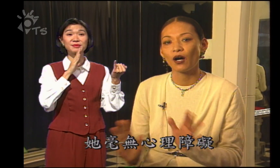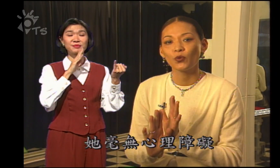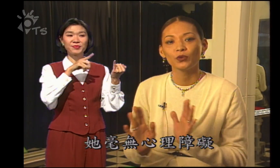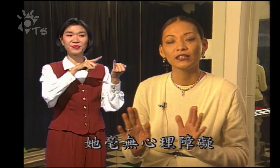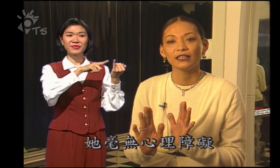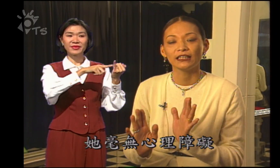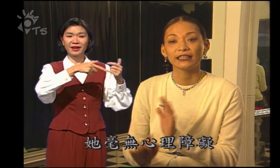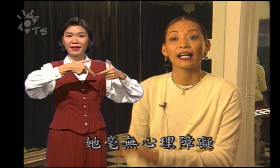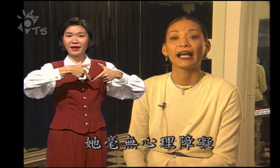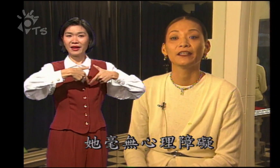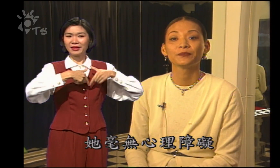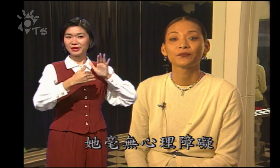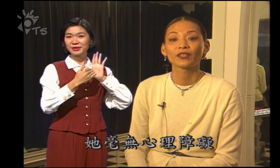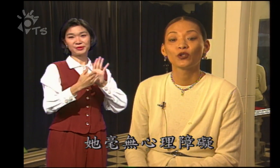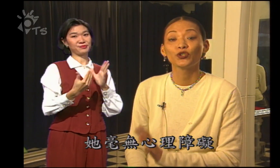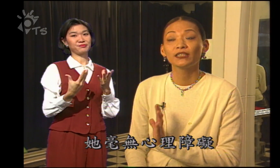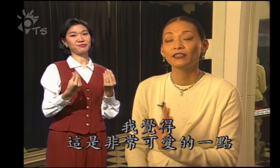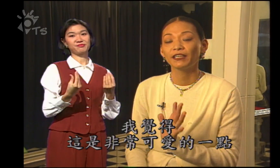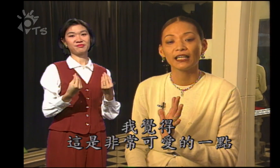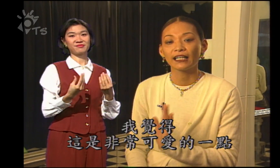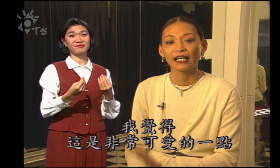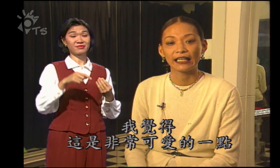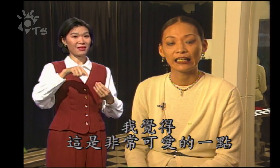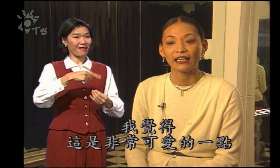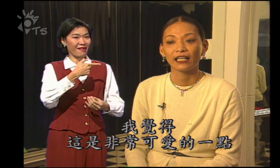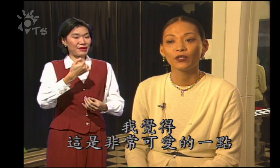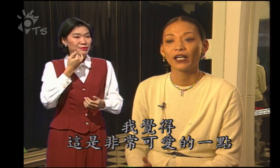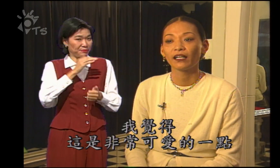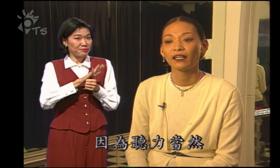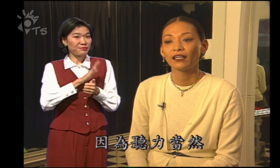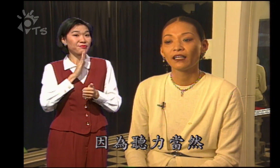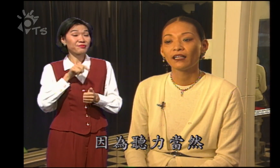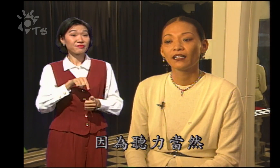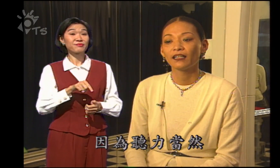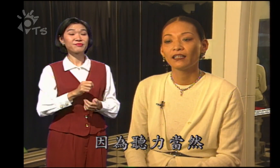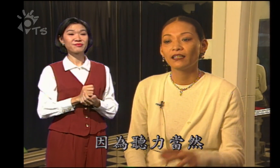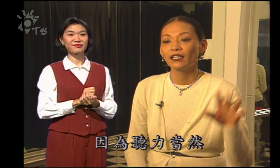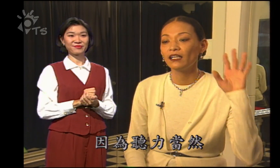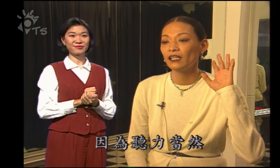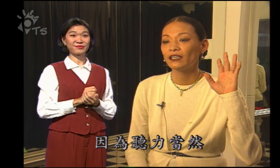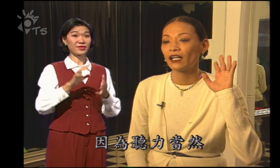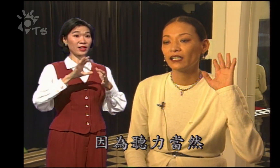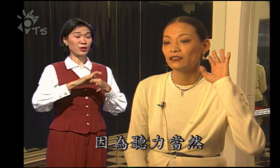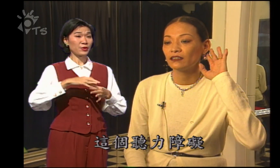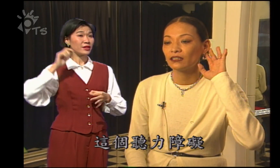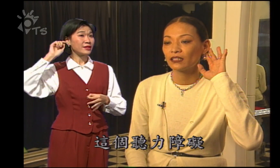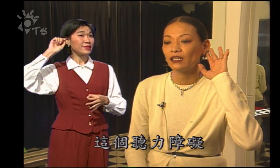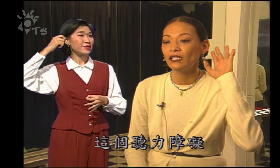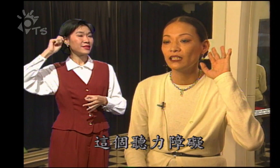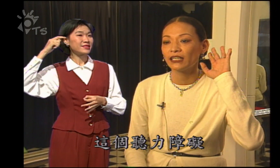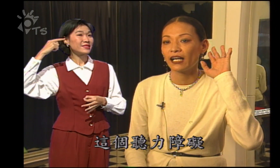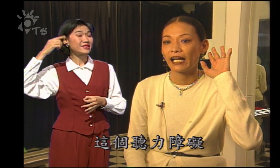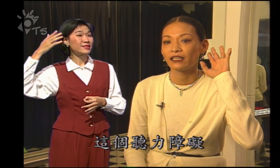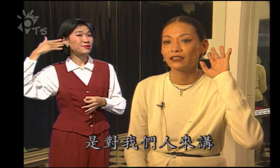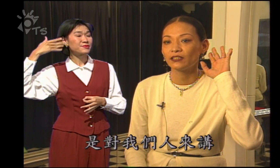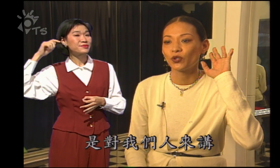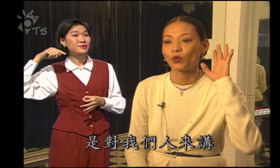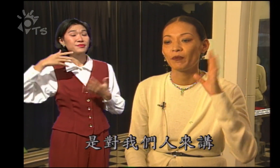无心理障碍，我觉得这是非常可爱的一点。因为听力，当然这个听力障碍是对我们人